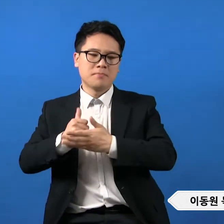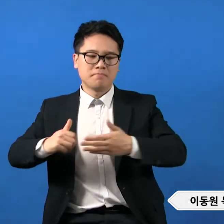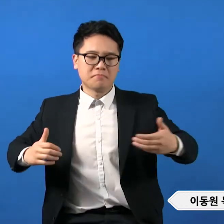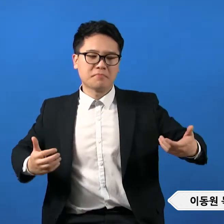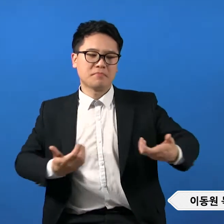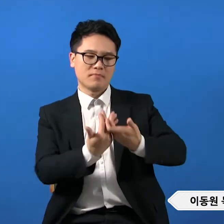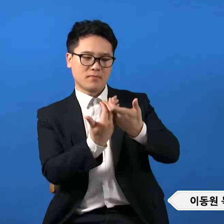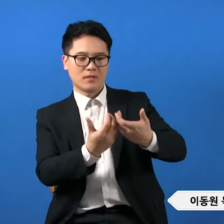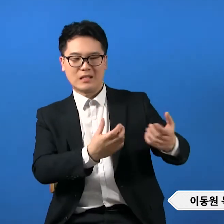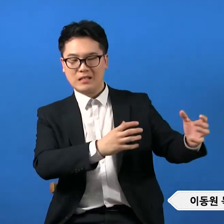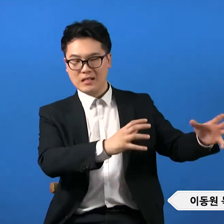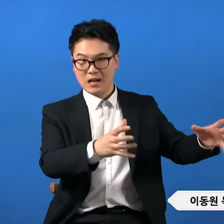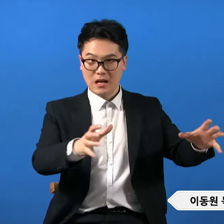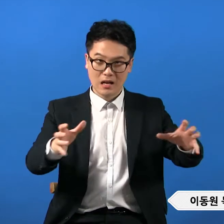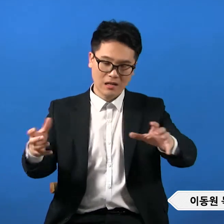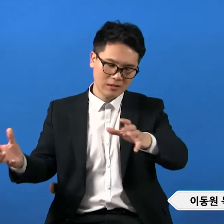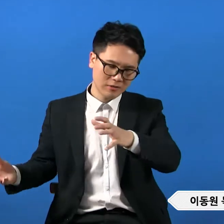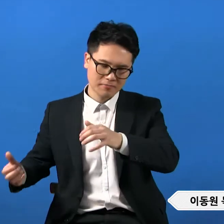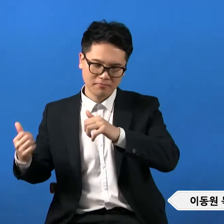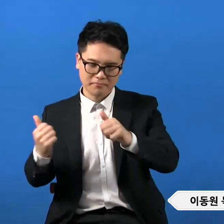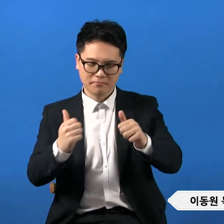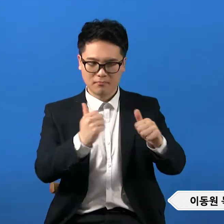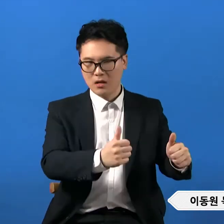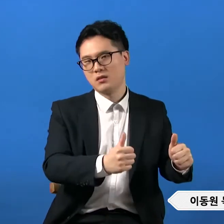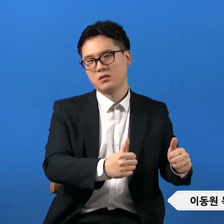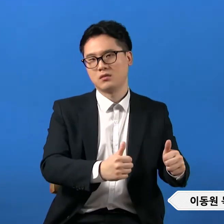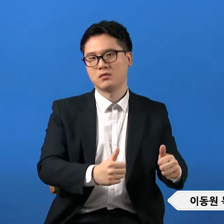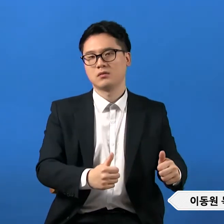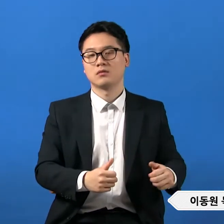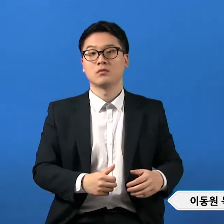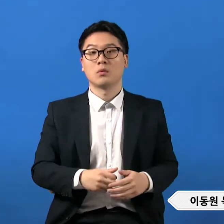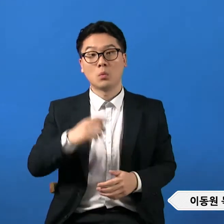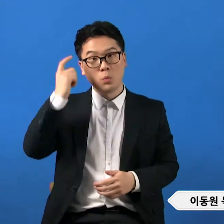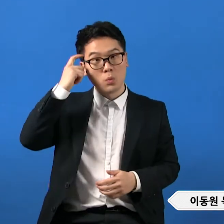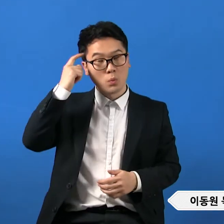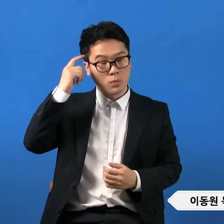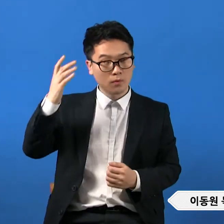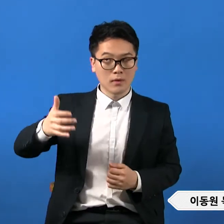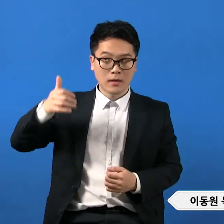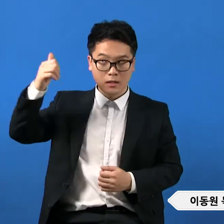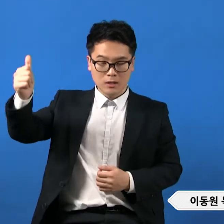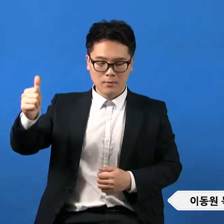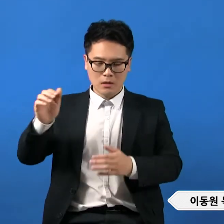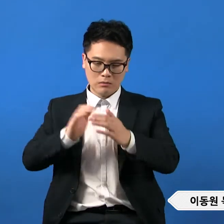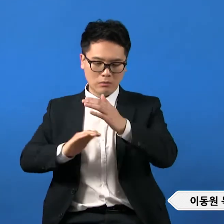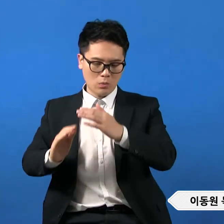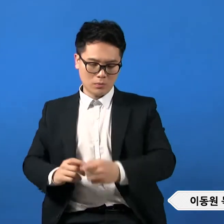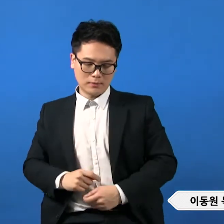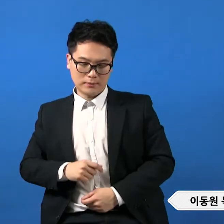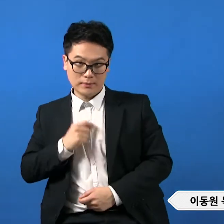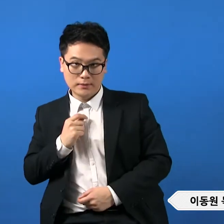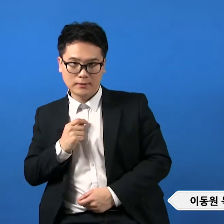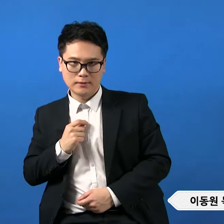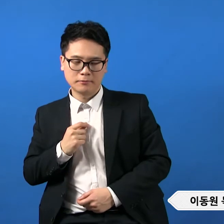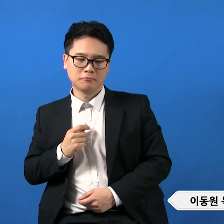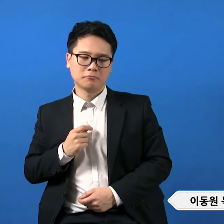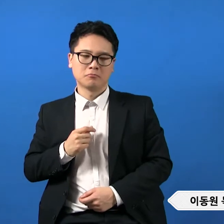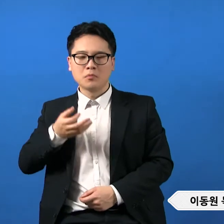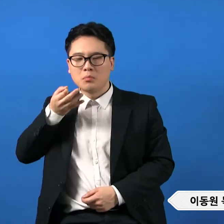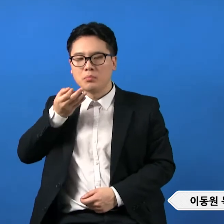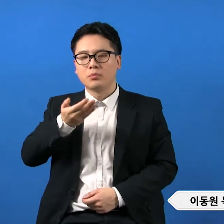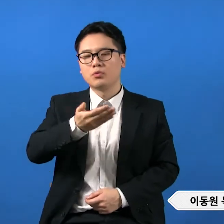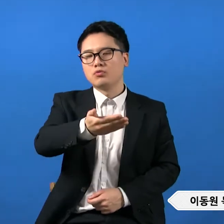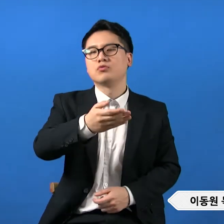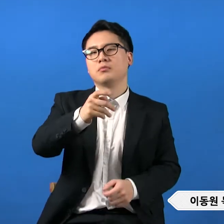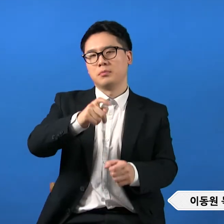임한 것입니다. 왜 그랬습니까? 하나님의 공의를 이 땅에 실현하기 위해서입니다. 그래서